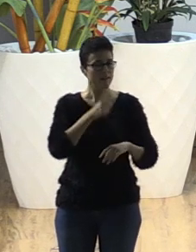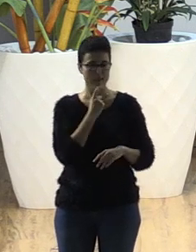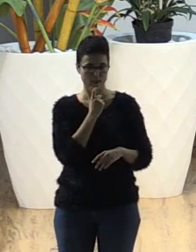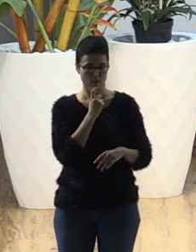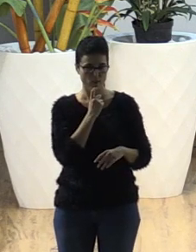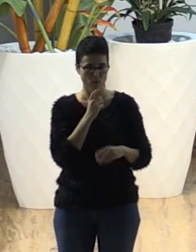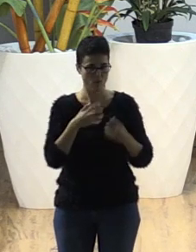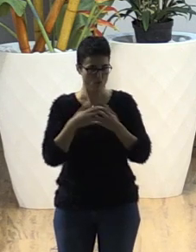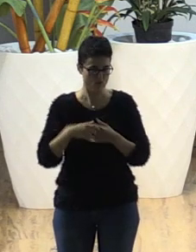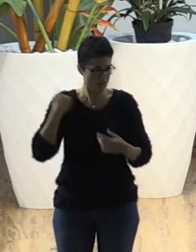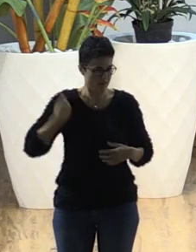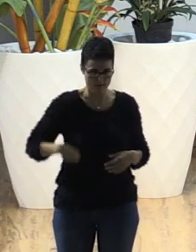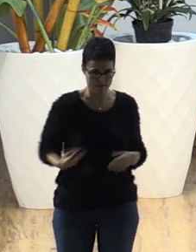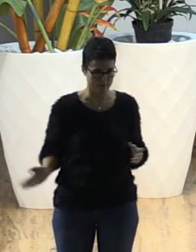ya.